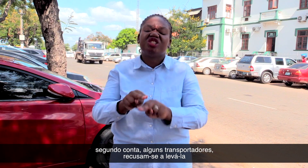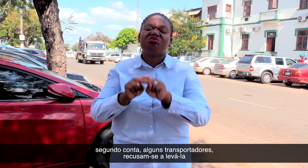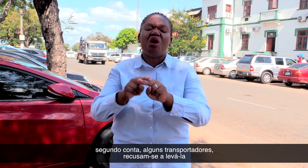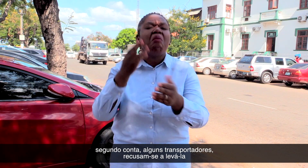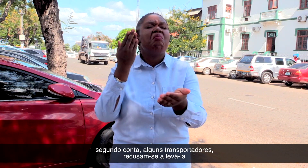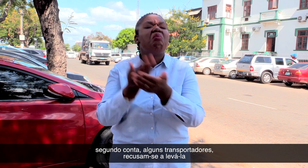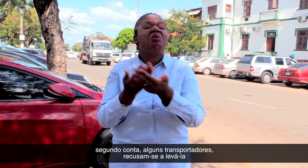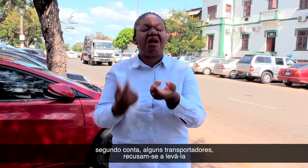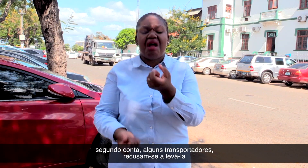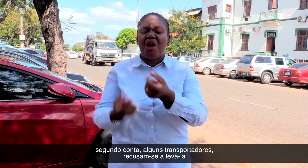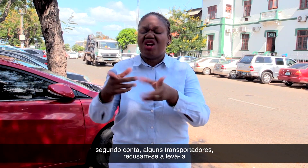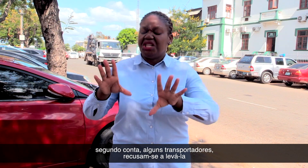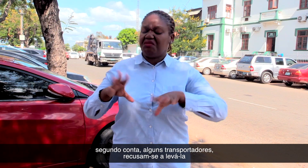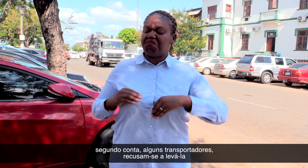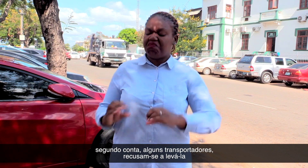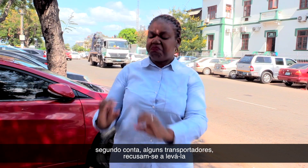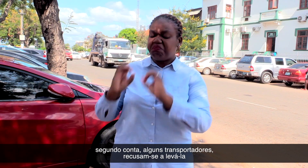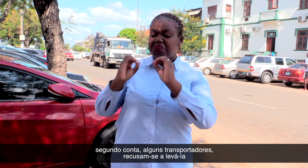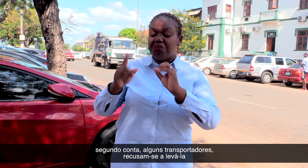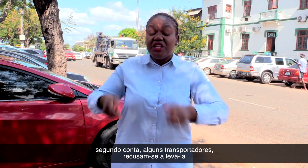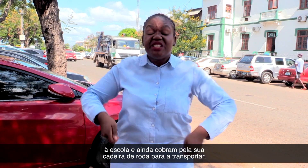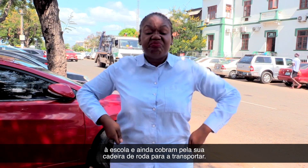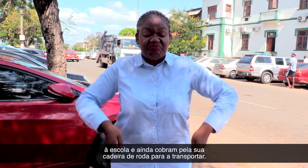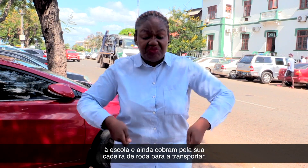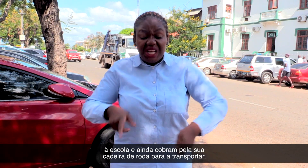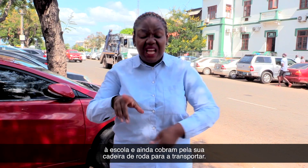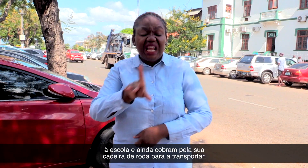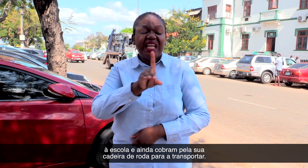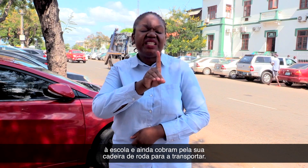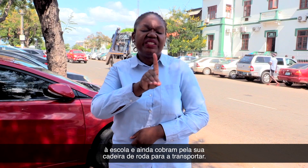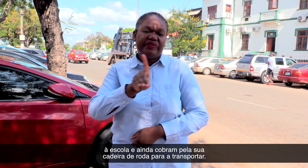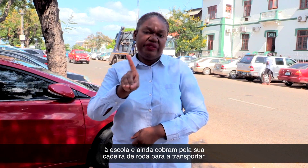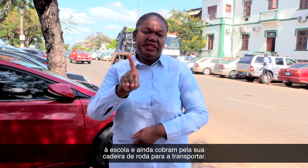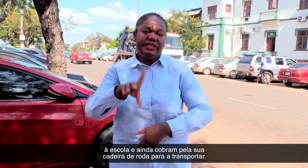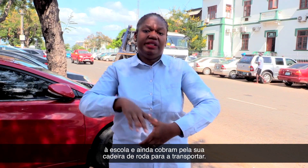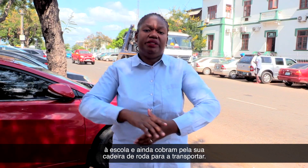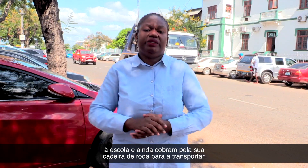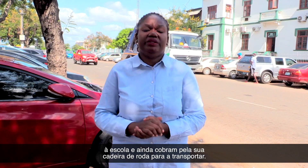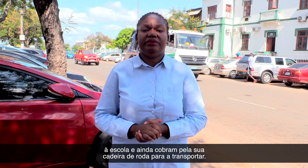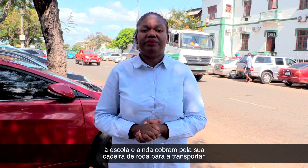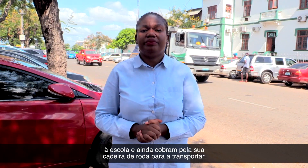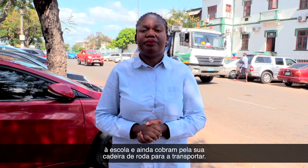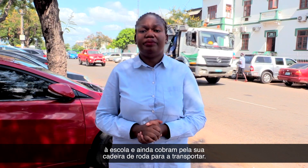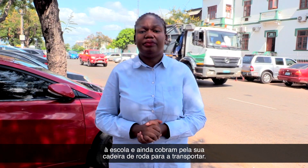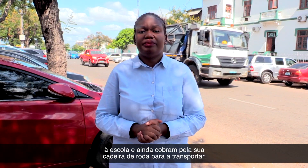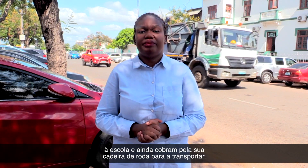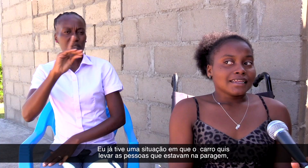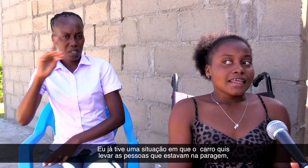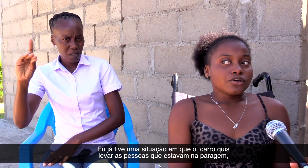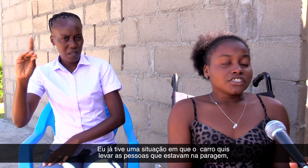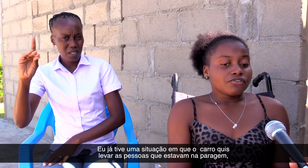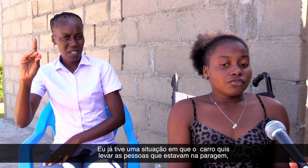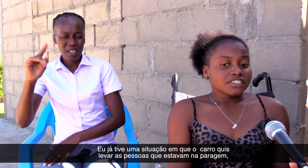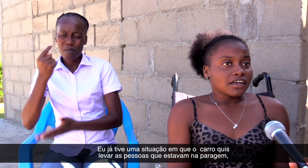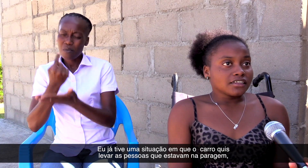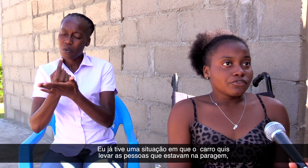Segundo conta, alguns transportadores recusam-se a levá-la à escola e ainda cobram pela sua cadeira de roda para a transportar.